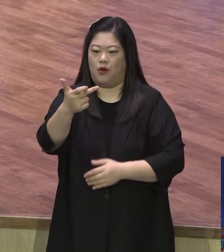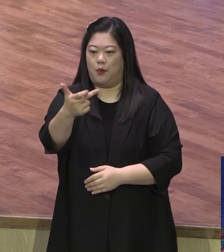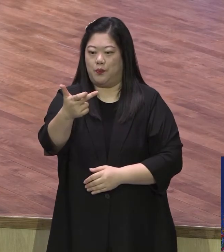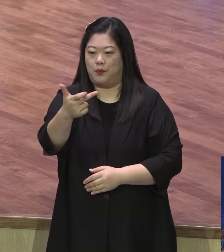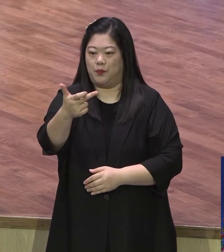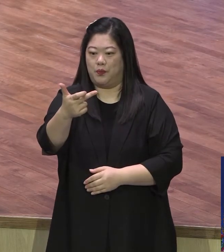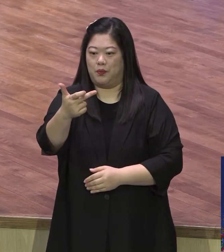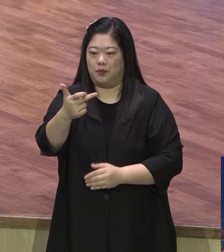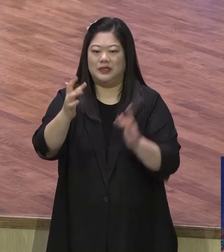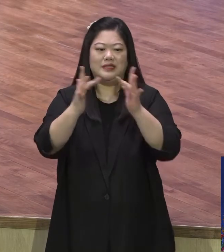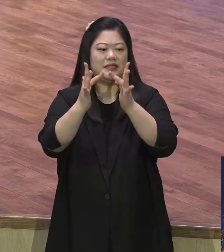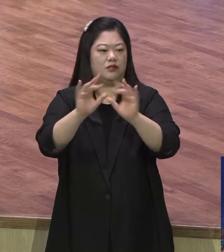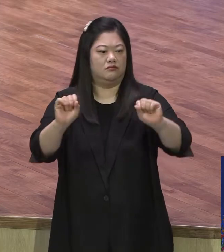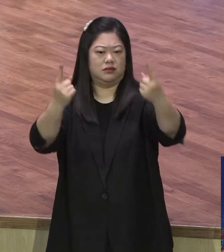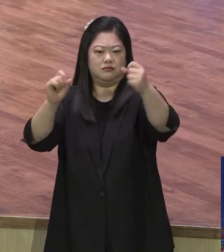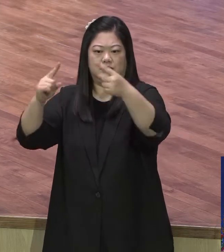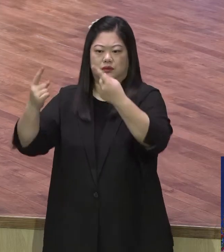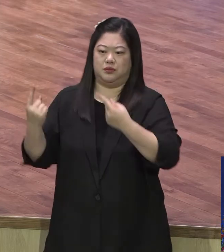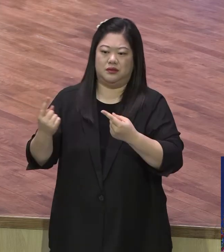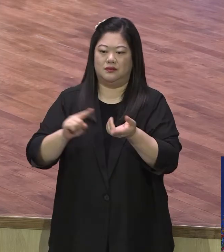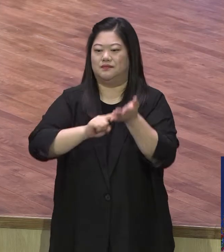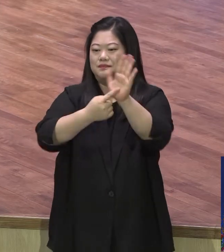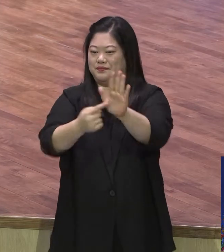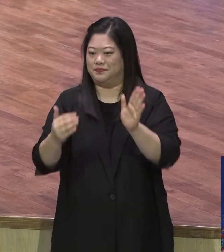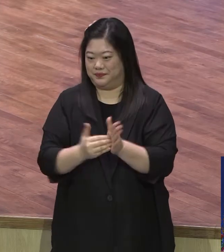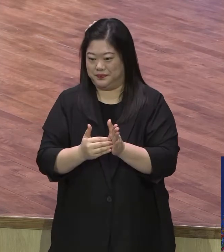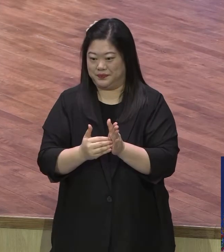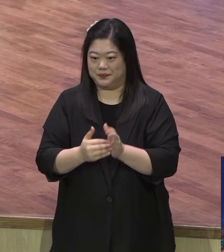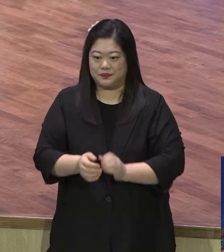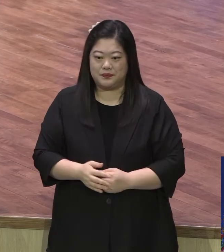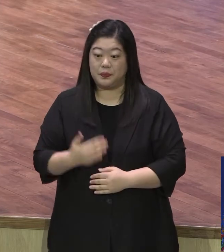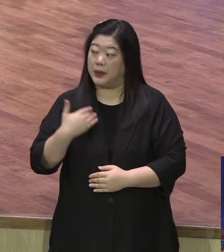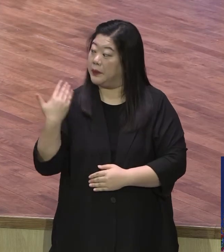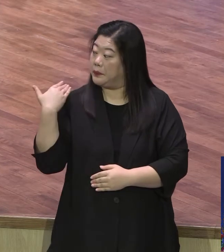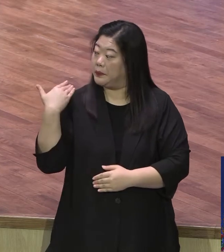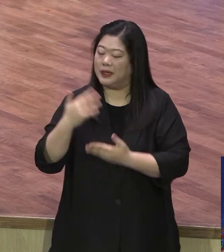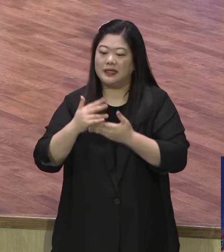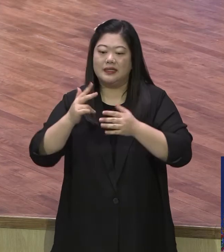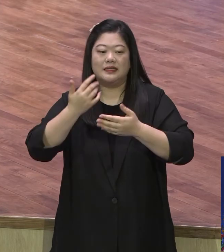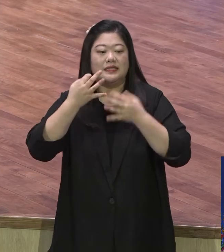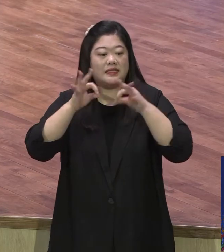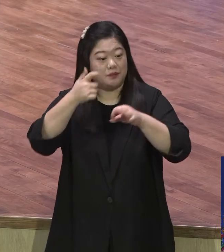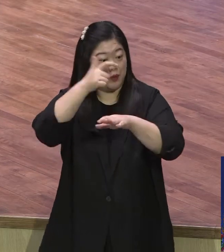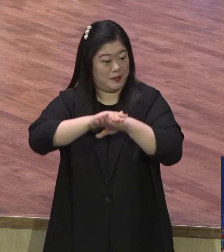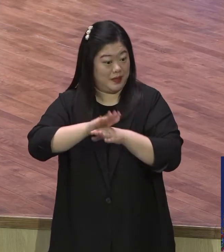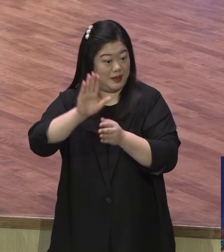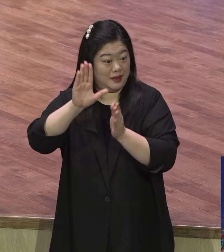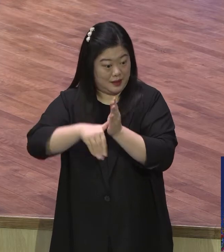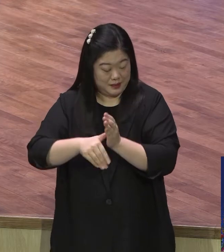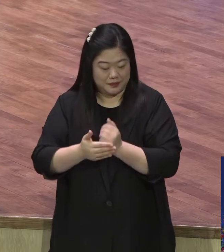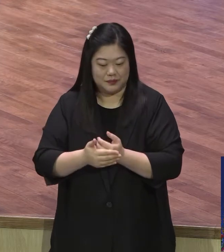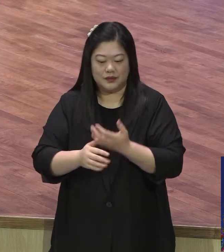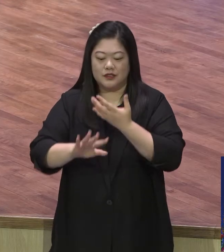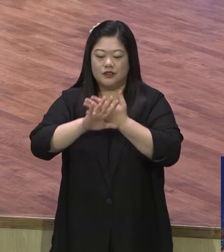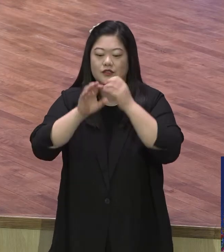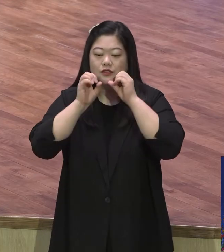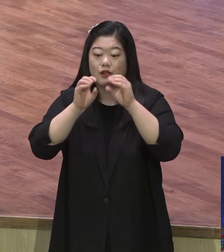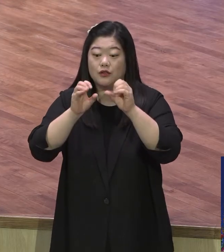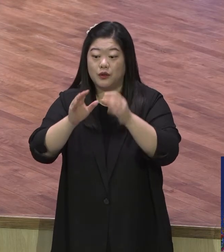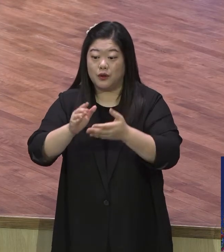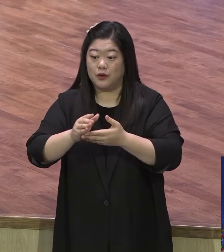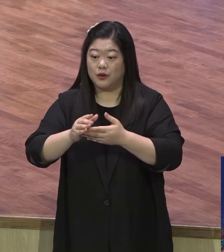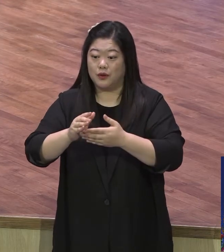온라인으로 했습니다. 제가 지난 금요기도의 시간에 선포된 그 성교 메시지를